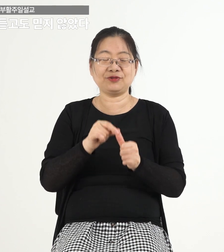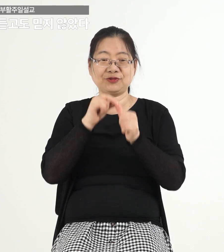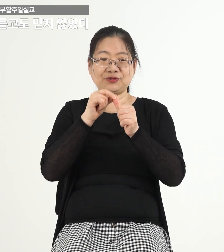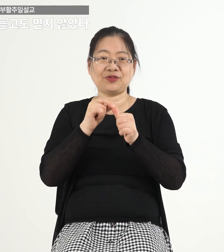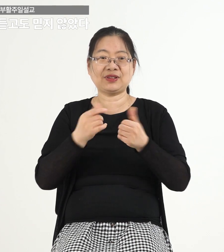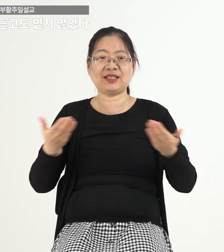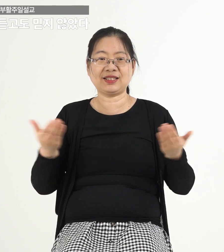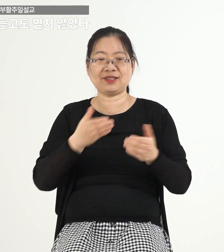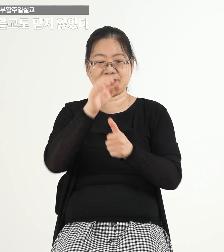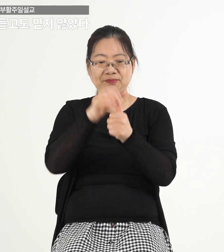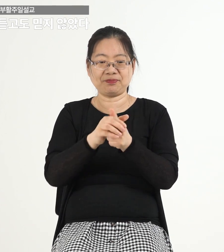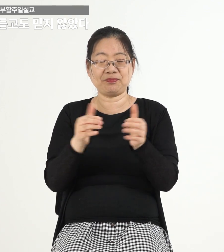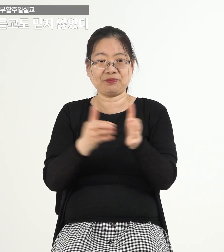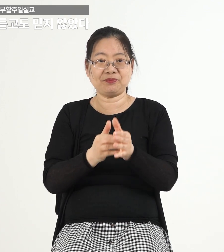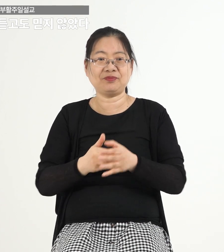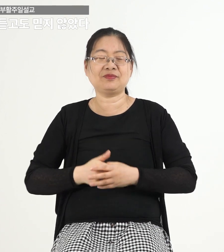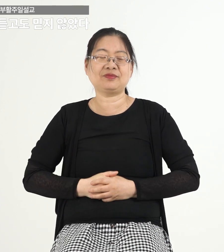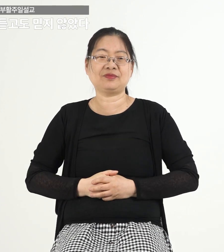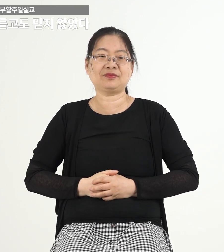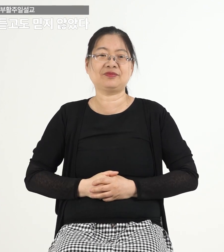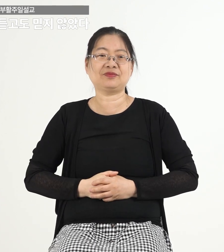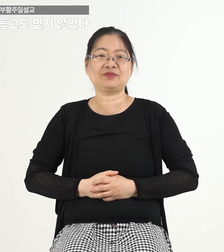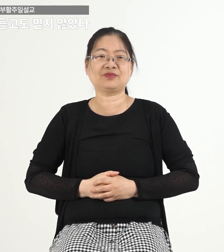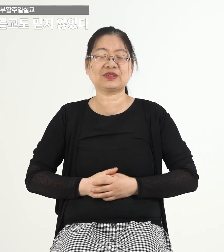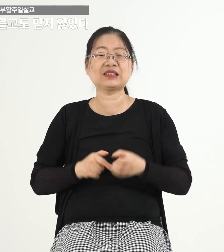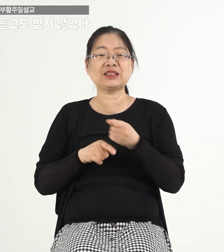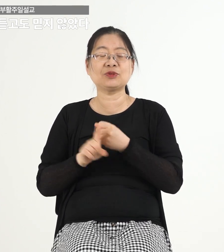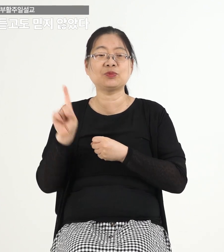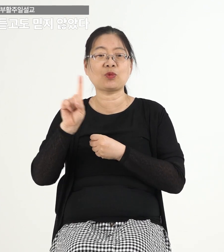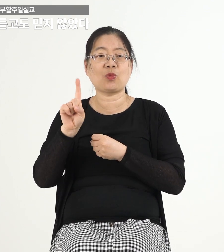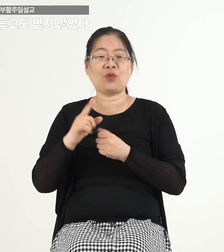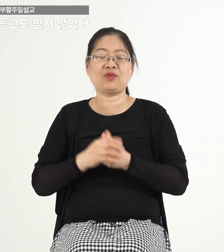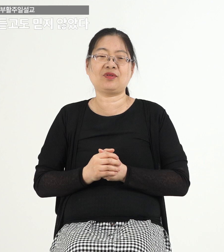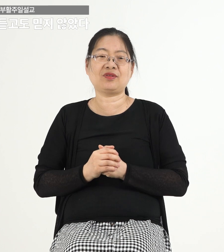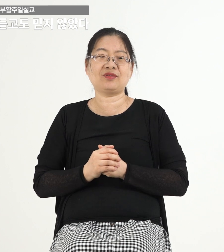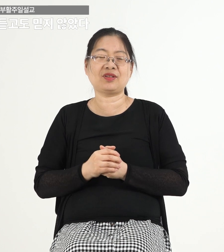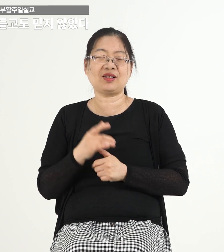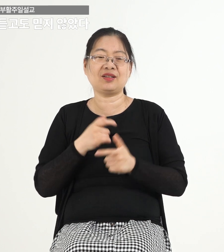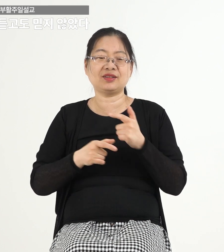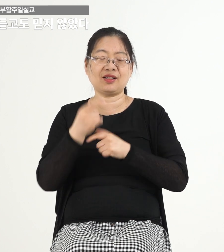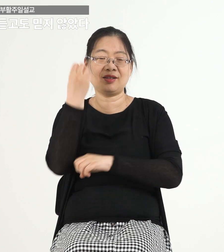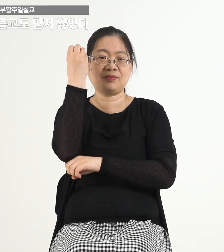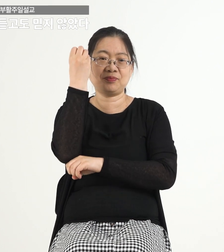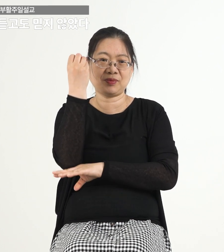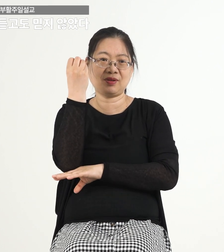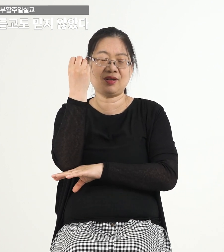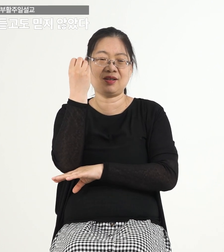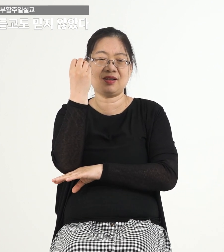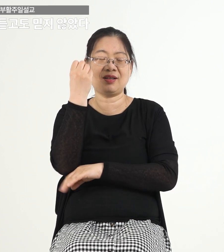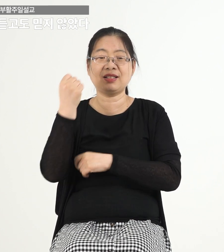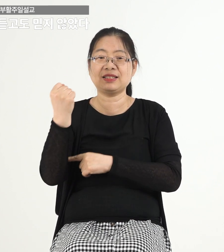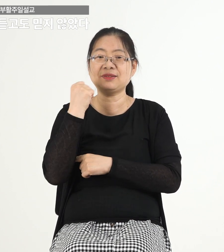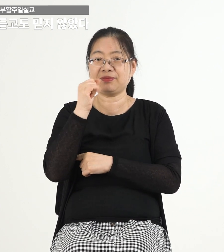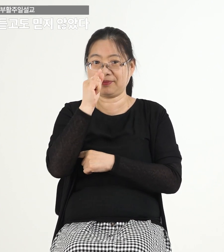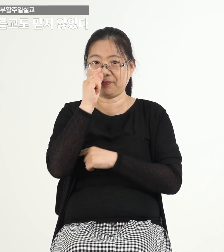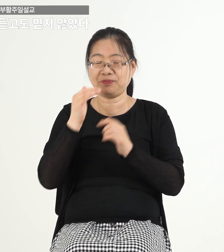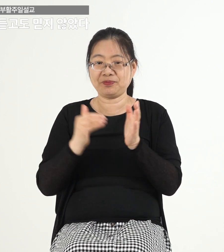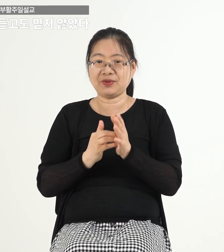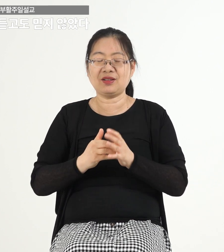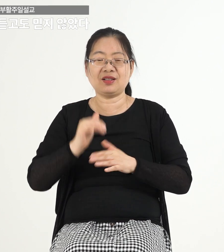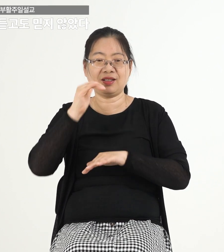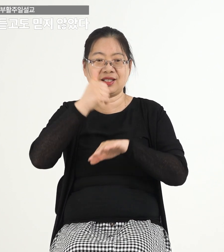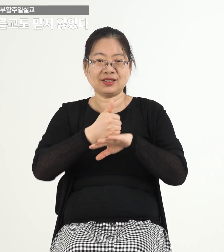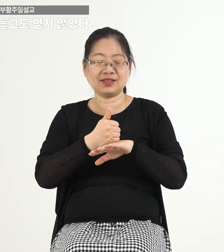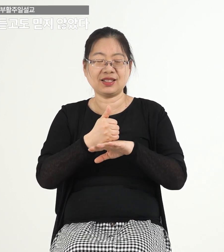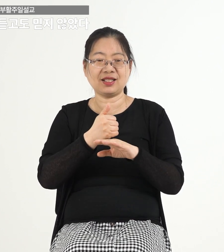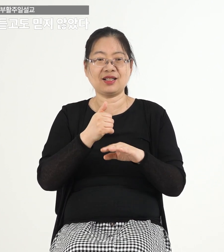경영을 맡기십니다. 이유는 더 근본적인 동력이 있어요.